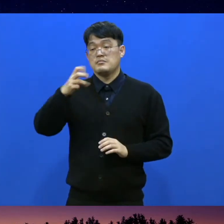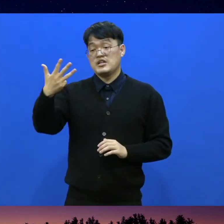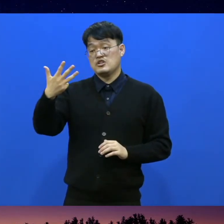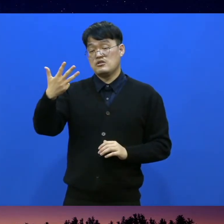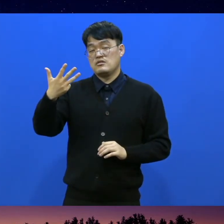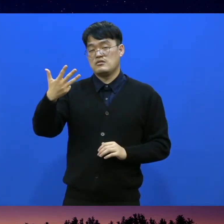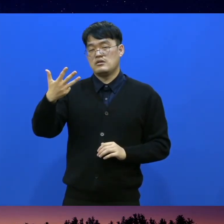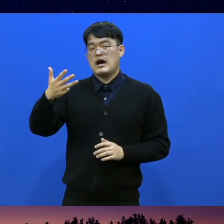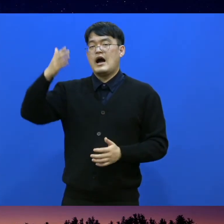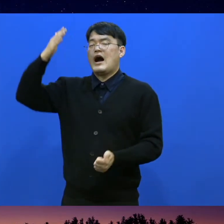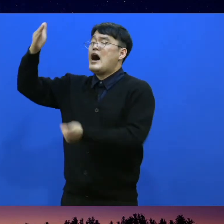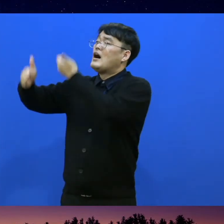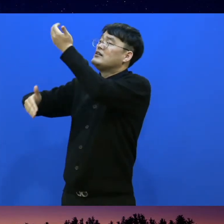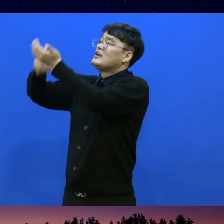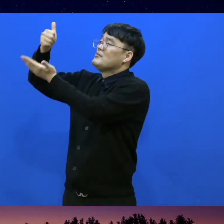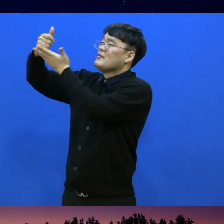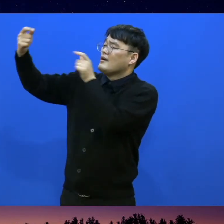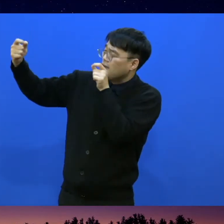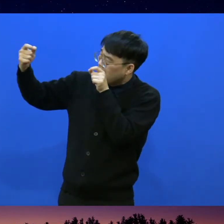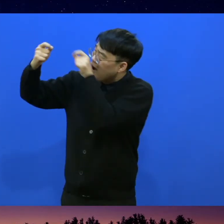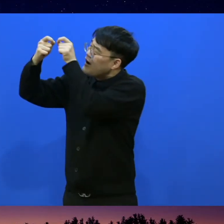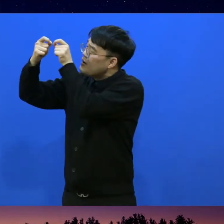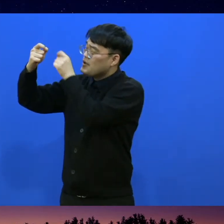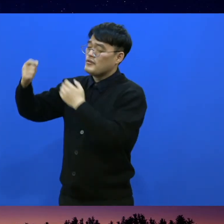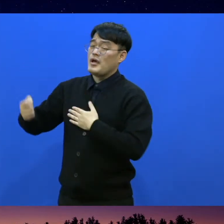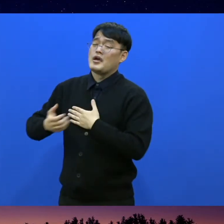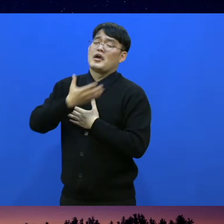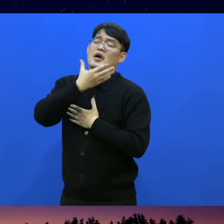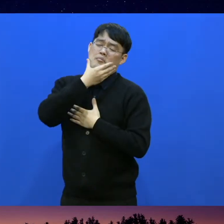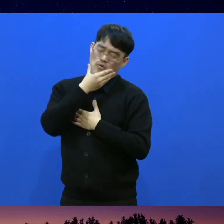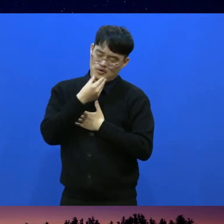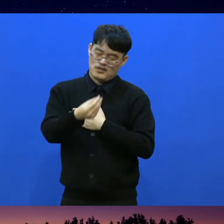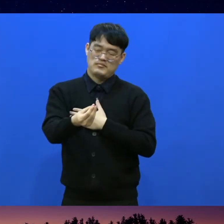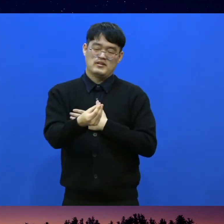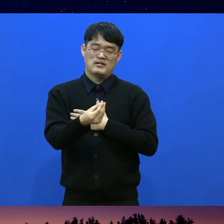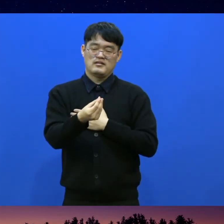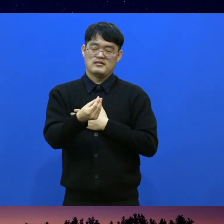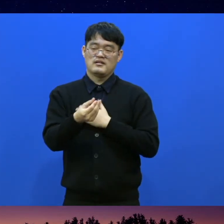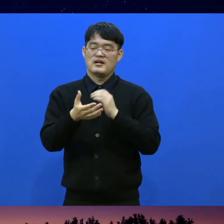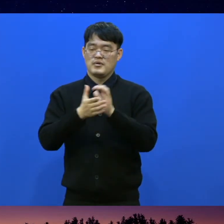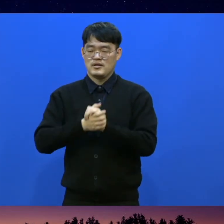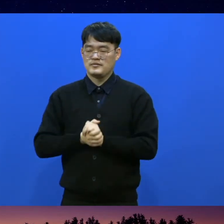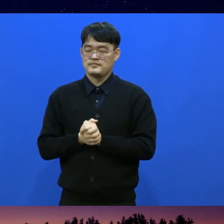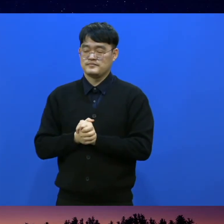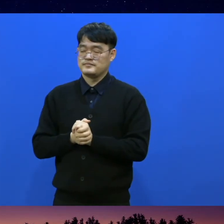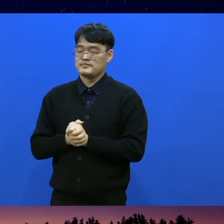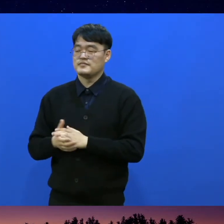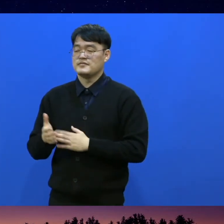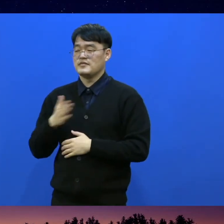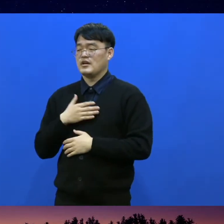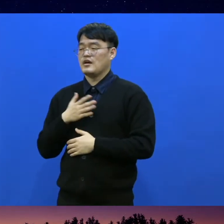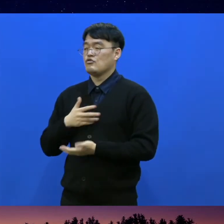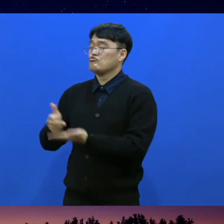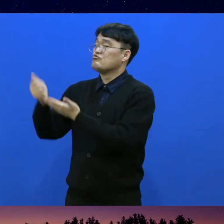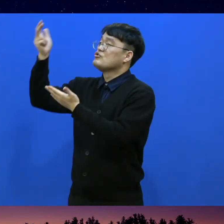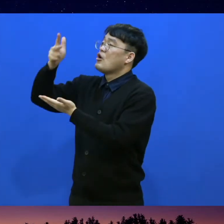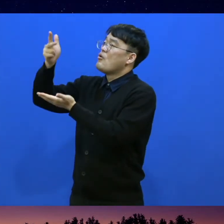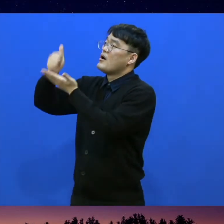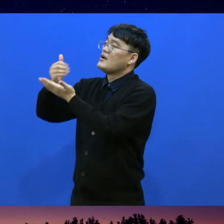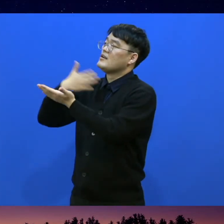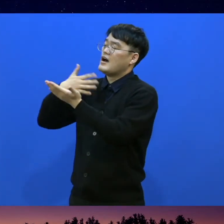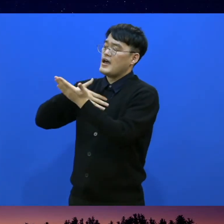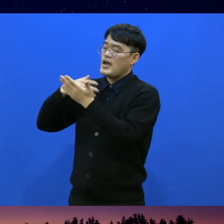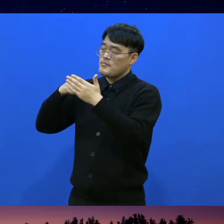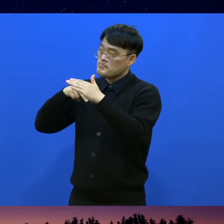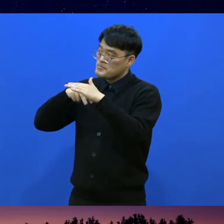28절 하나님께 가까이 함이 내게 복이라. 내가 주 여호와를 나의 평안주로